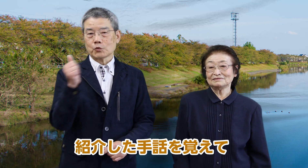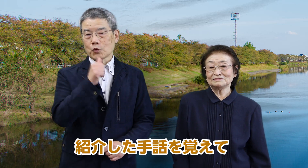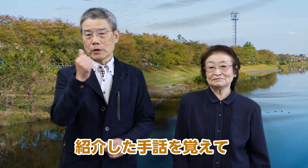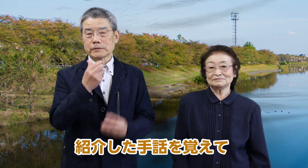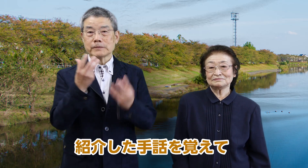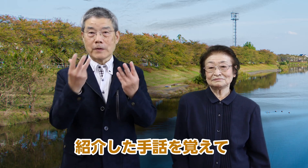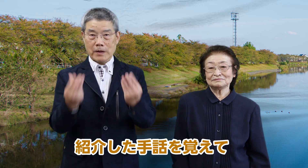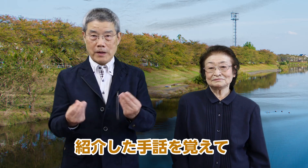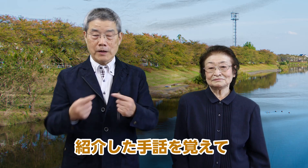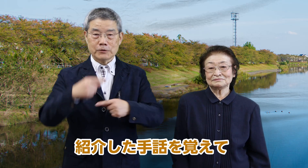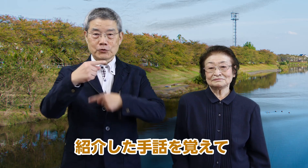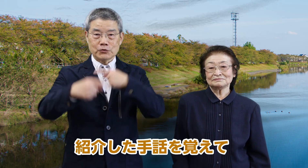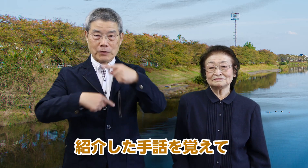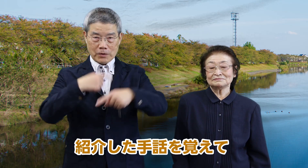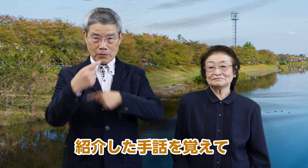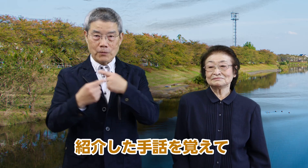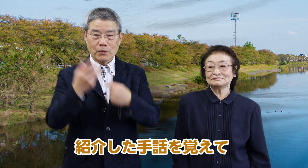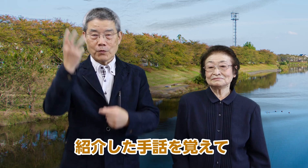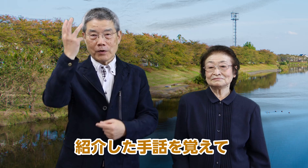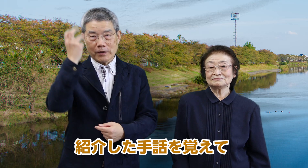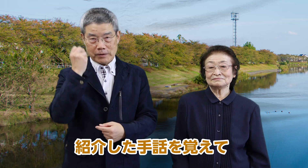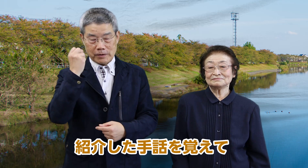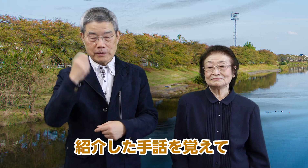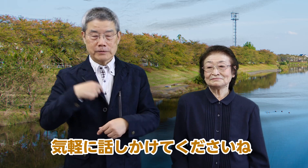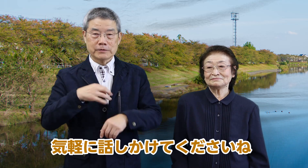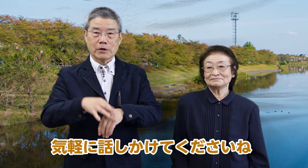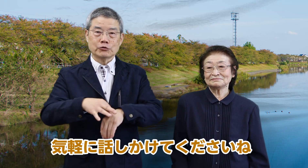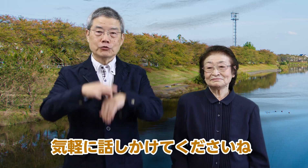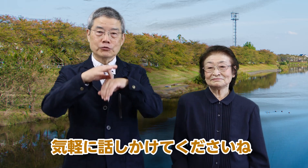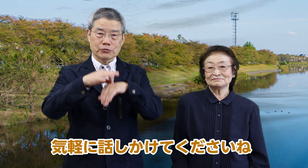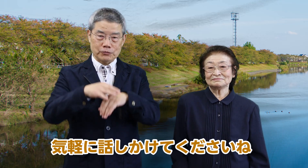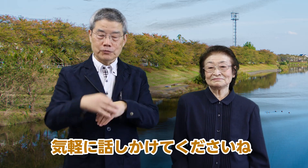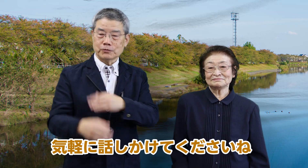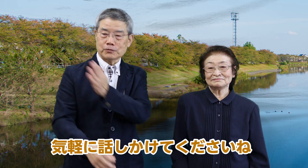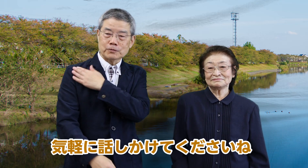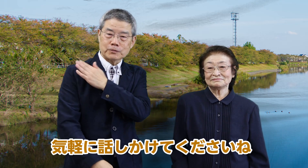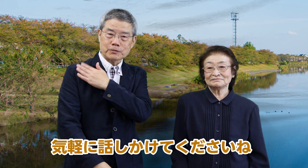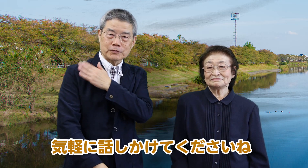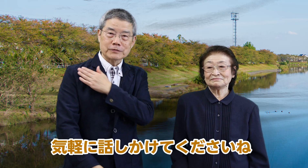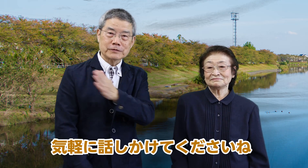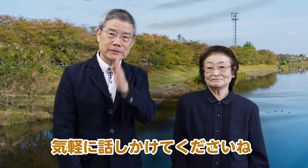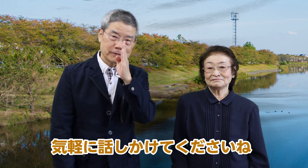紹介した手話を覚えて気軽に話しかけてくださいね。